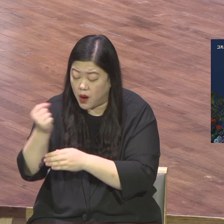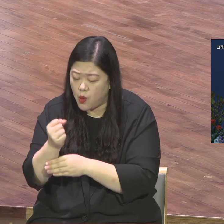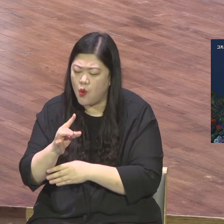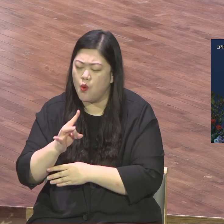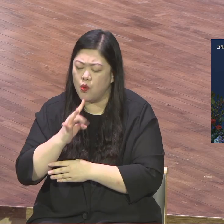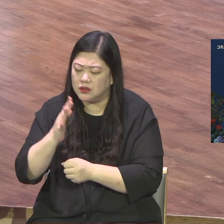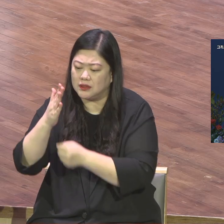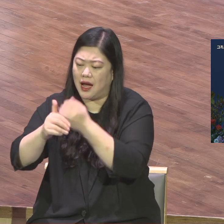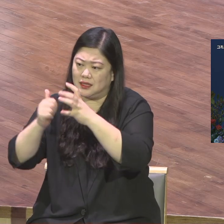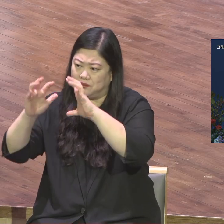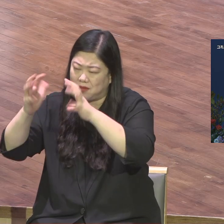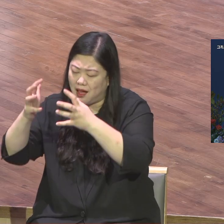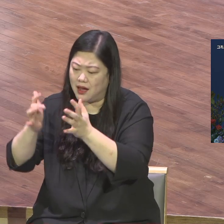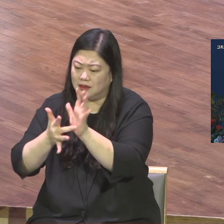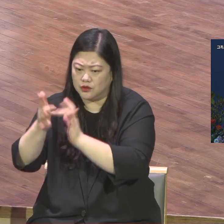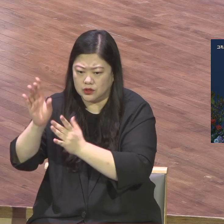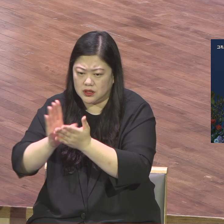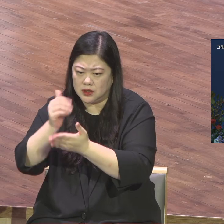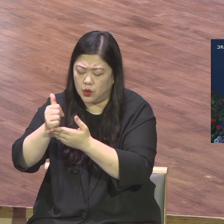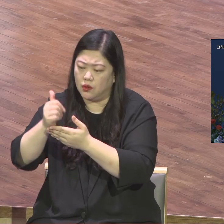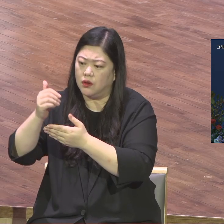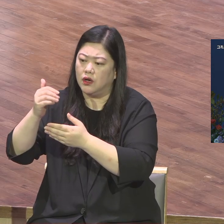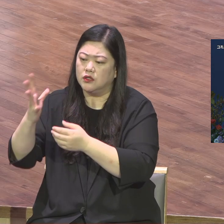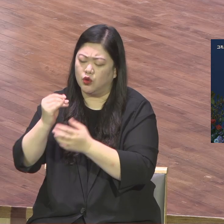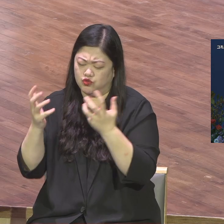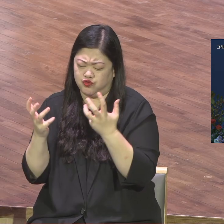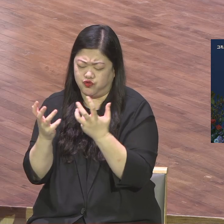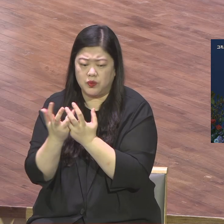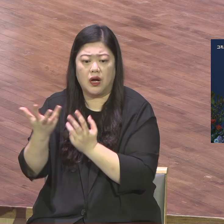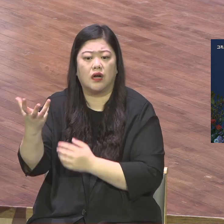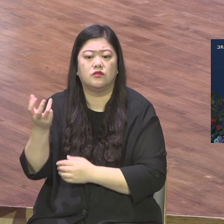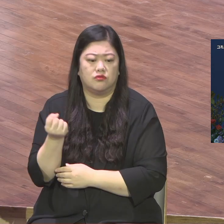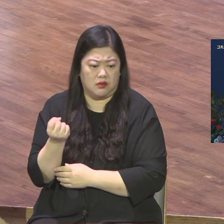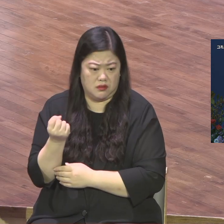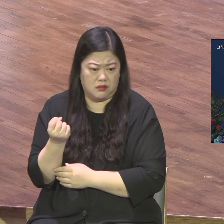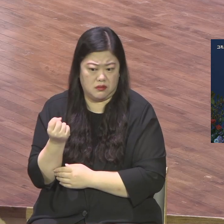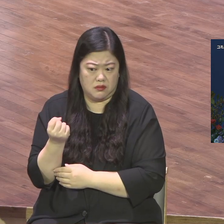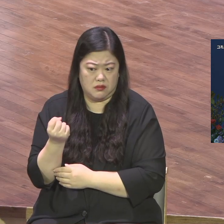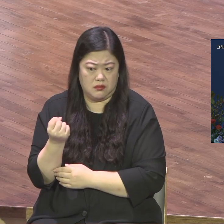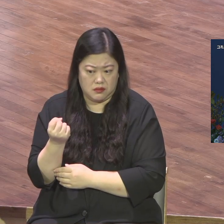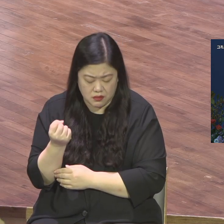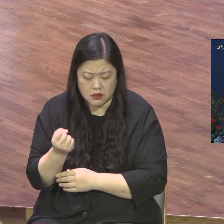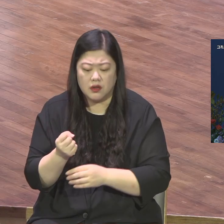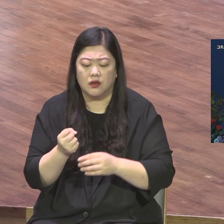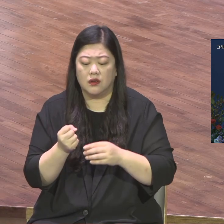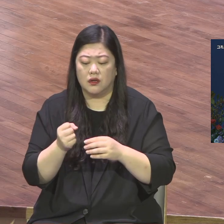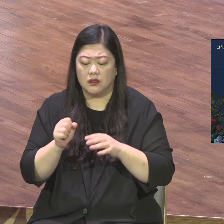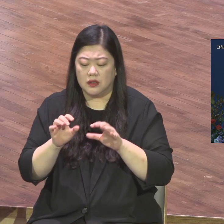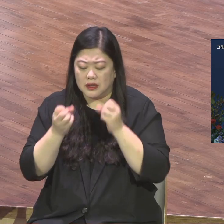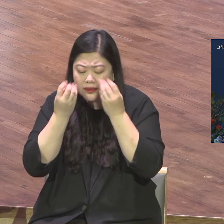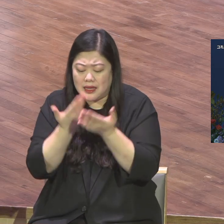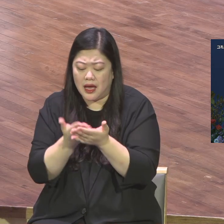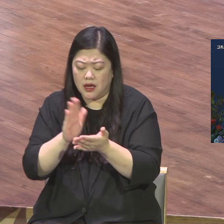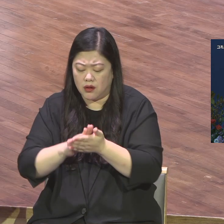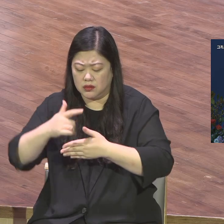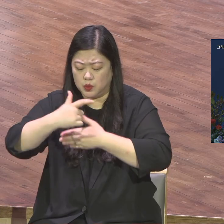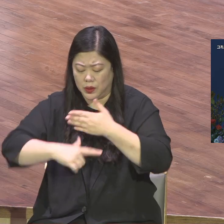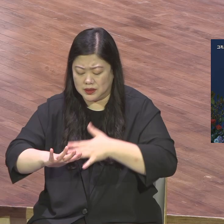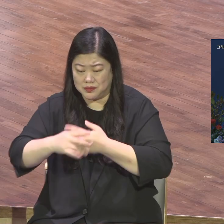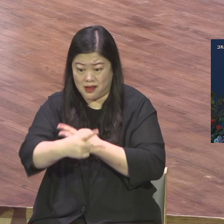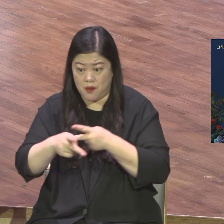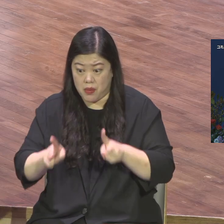주도자, 237나라 오천종적 복음의 선두주자로 개혁총회를 세웠었다. 제가